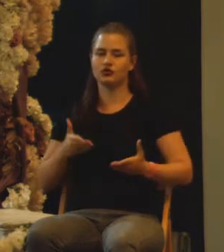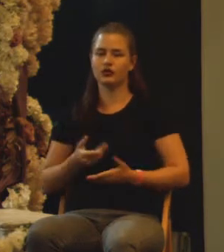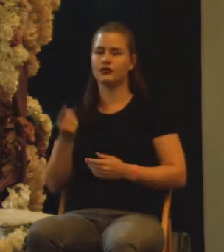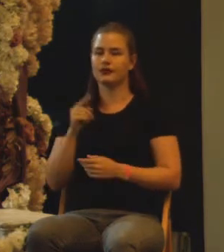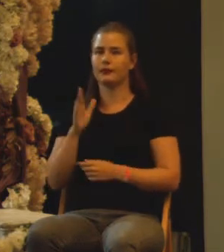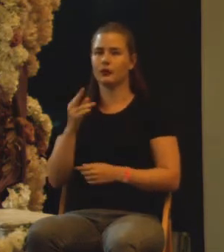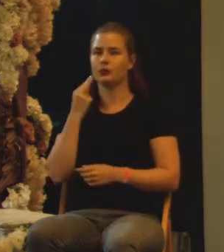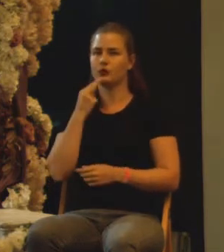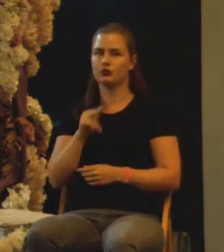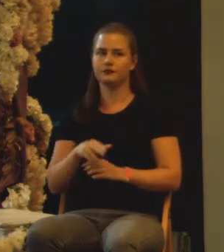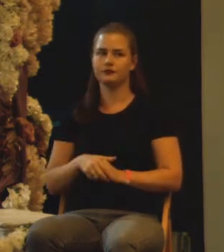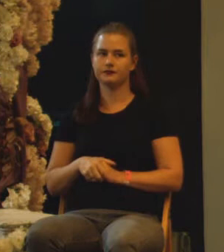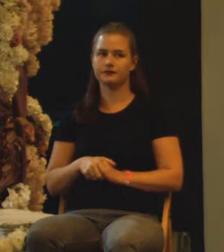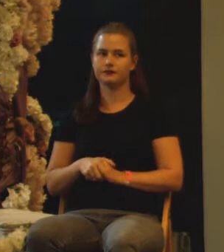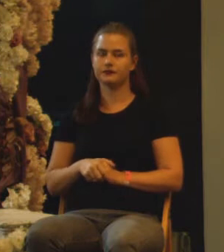лучше.